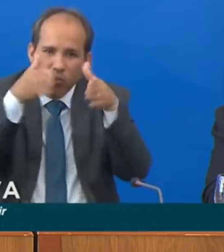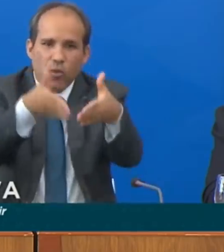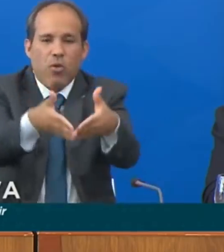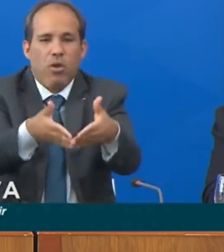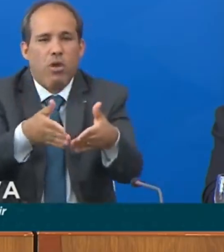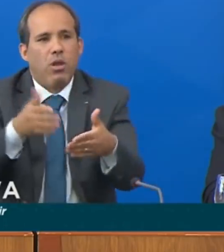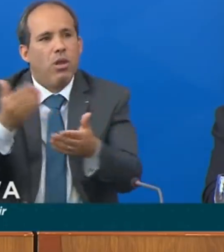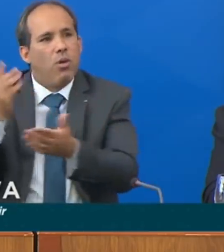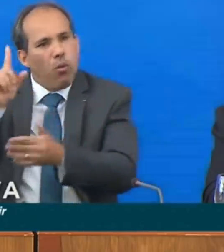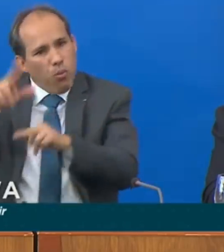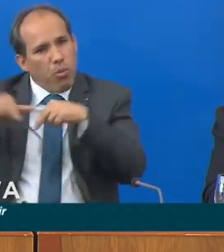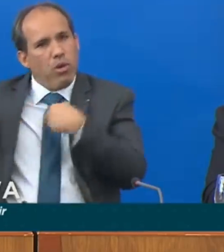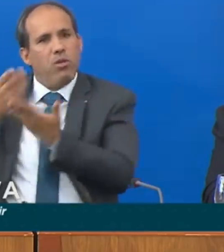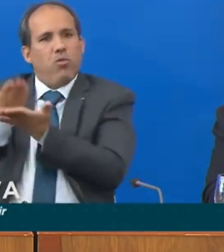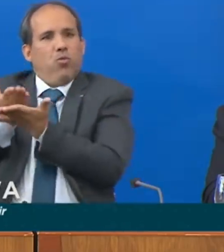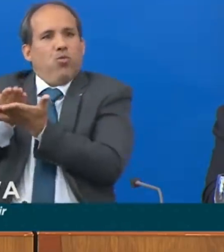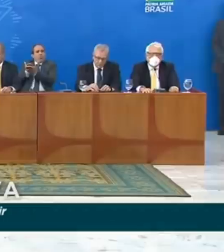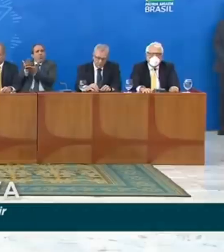estão sendo conduzidos.